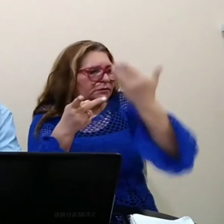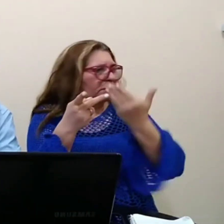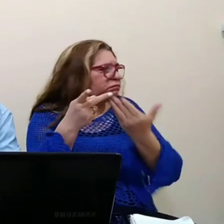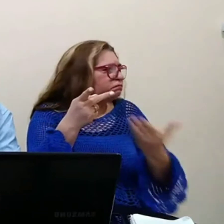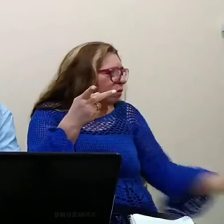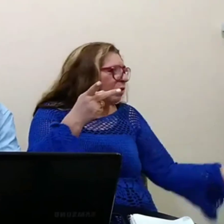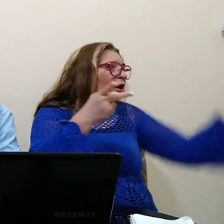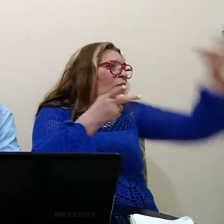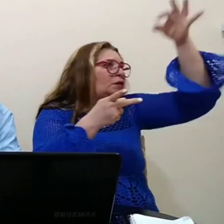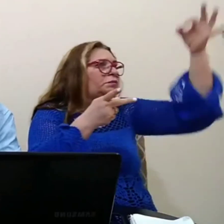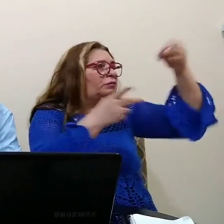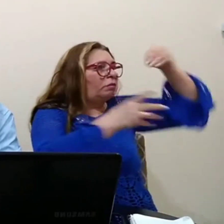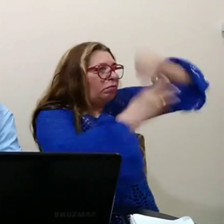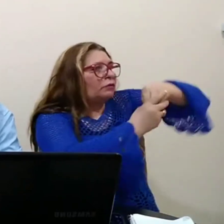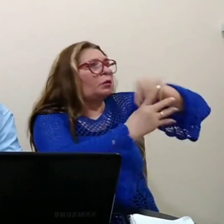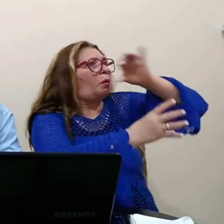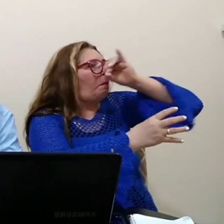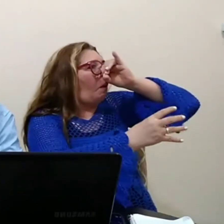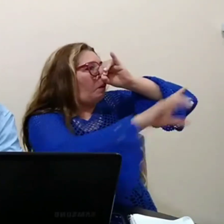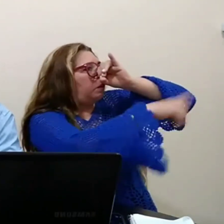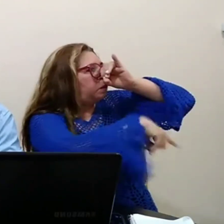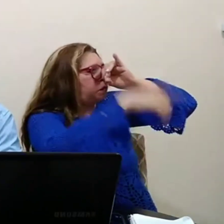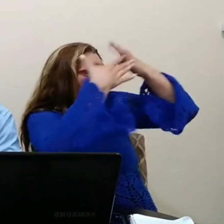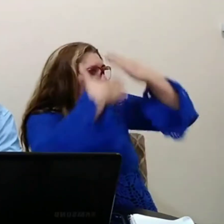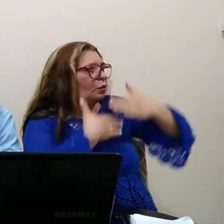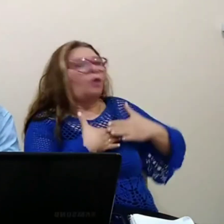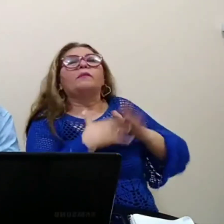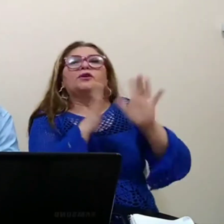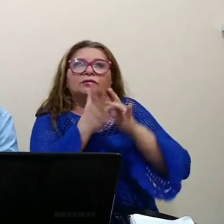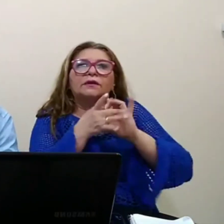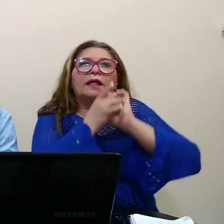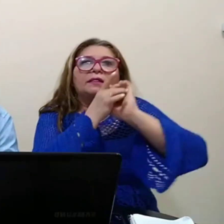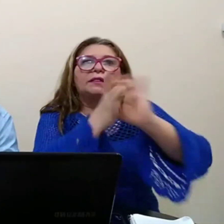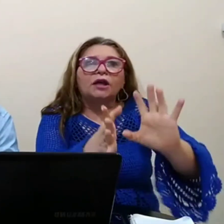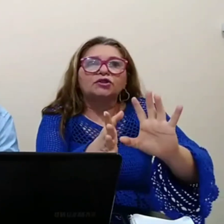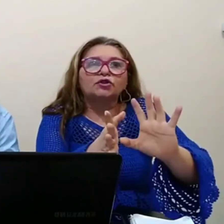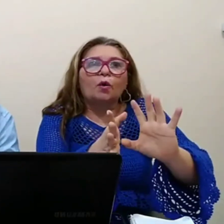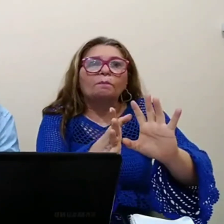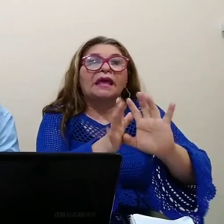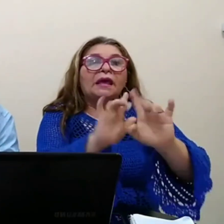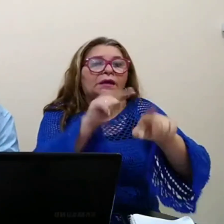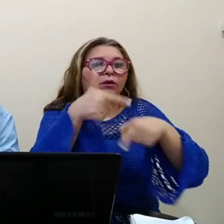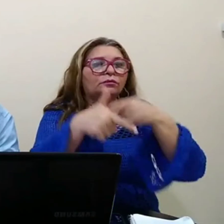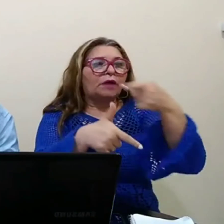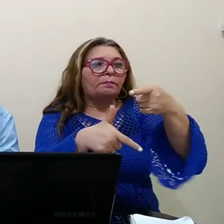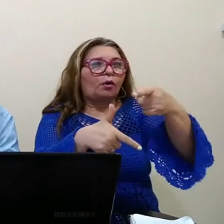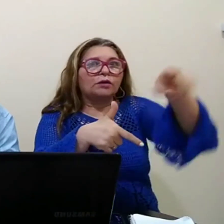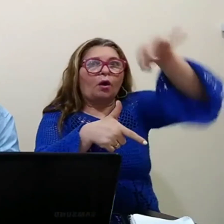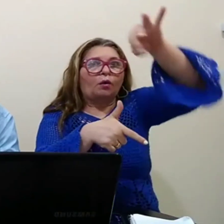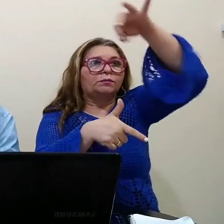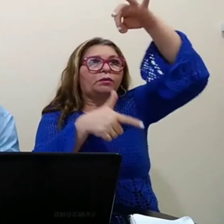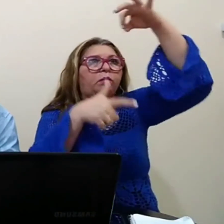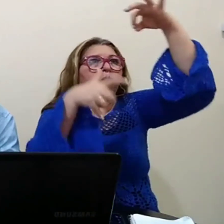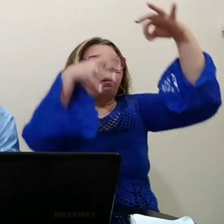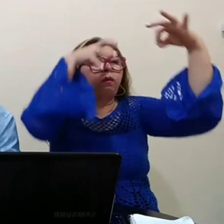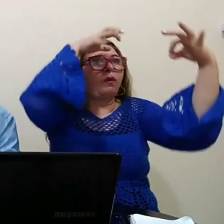os porcos, para que entremos neles. Jesus o permitiu. Então, saindo os espíritos